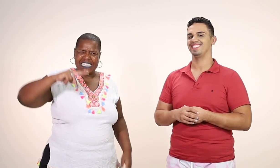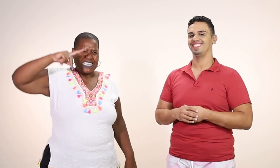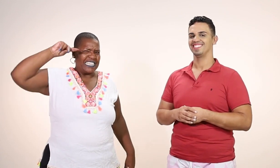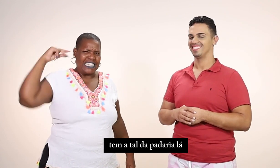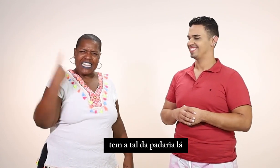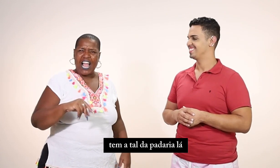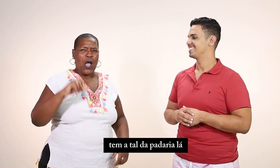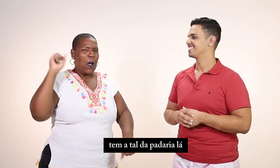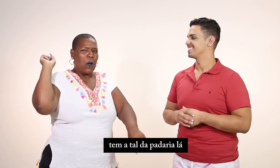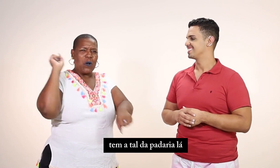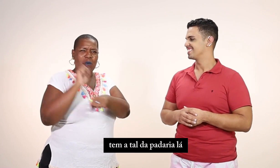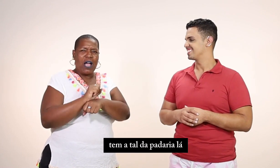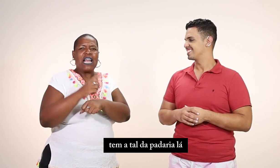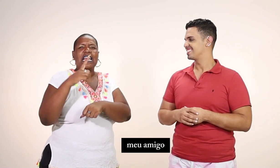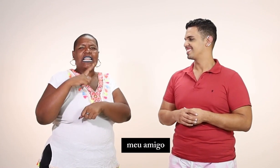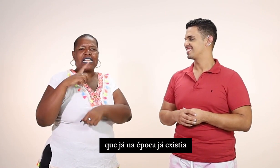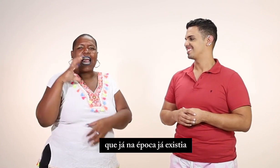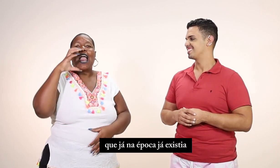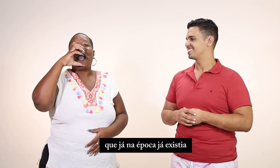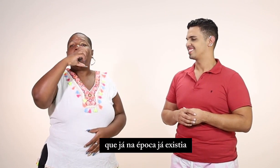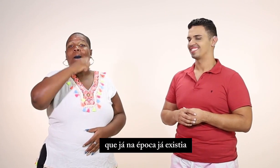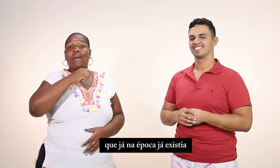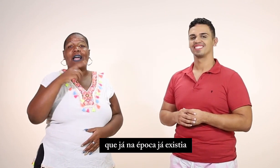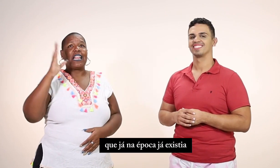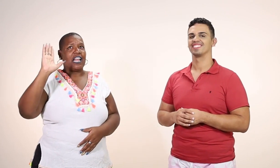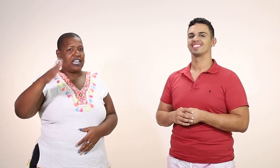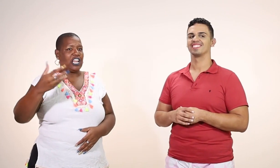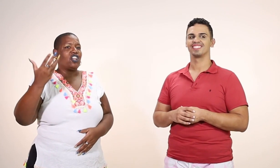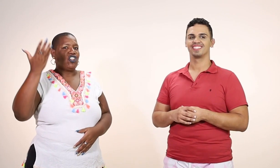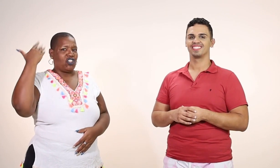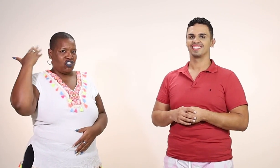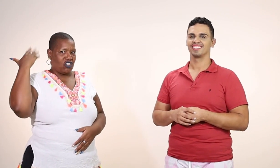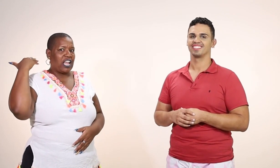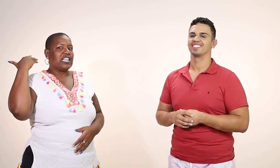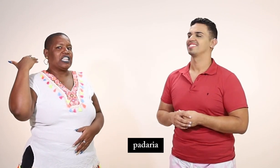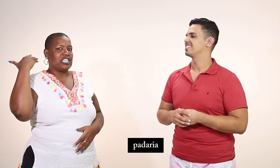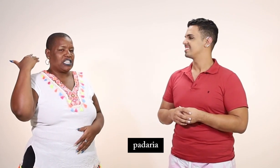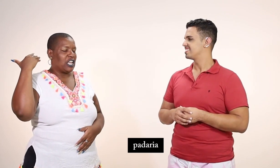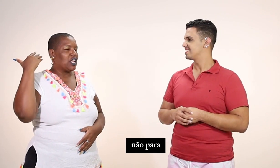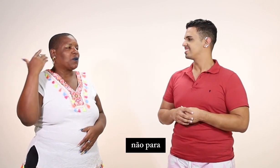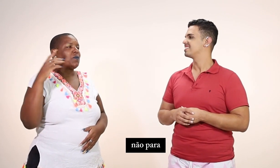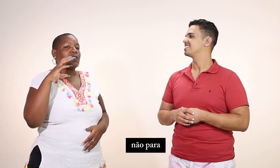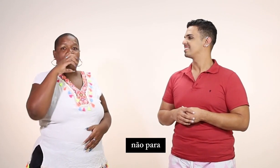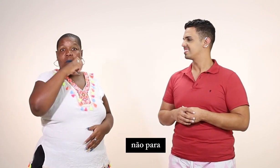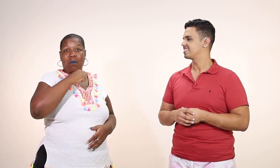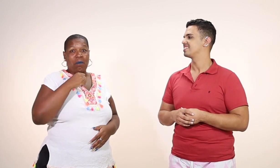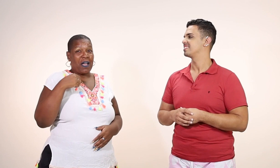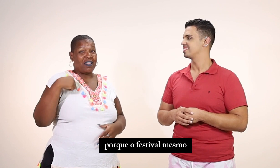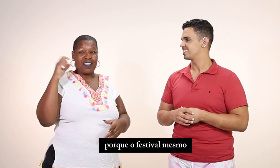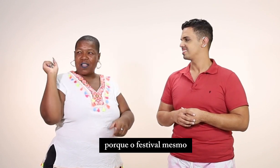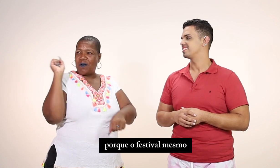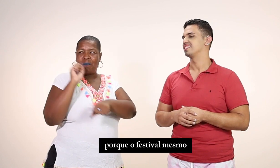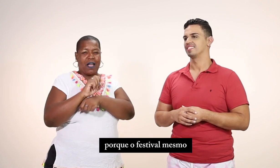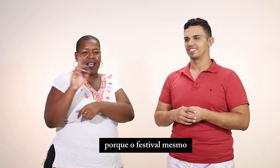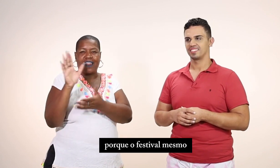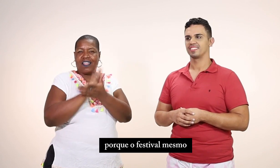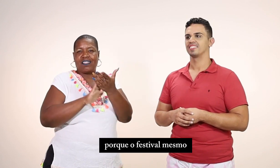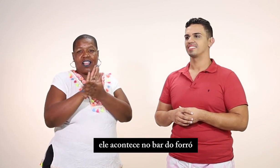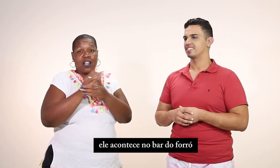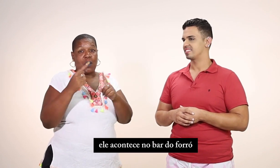Tem a tal da padaria lá, meu amigo, que já na época já existia. Padaria não para. Porque o festival mesmo, ele